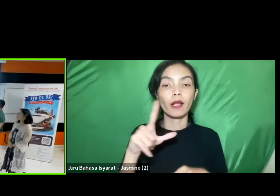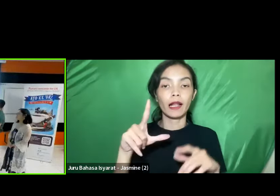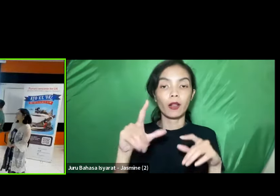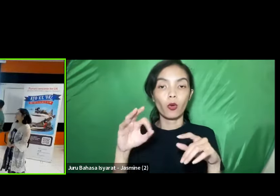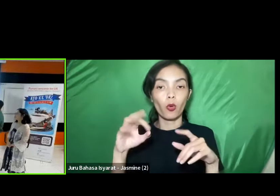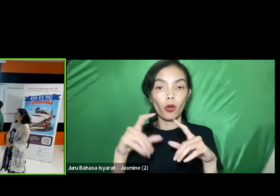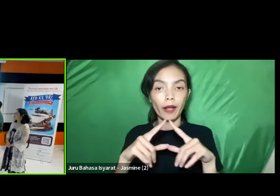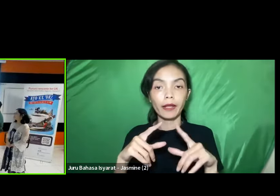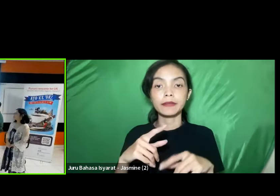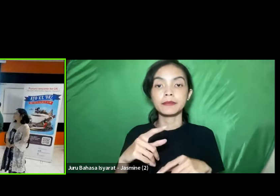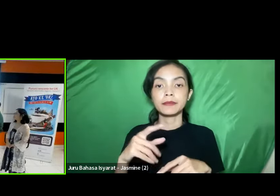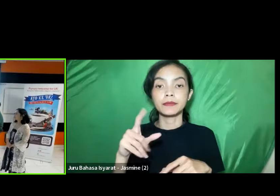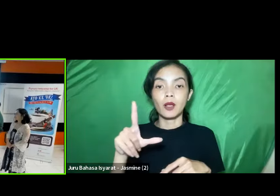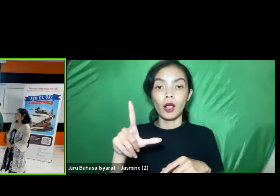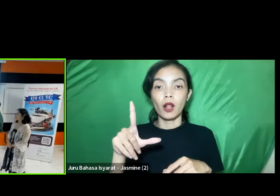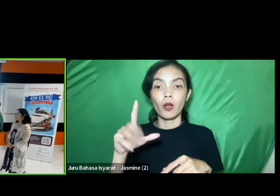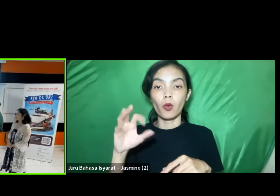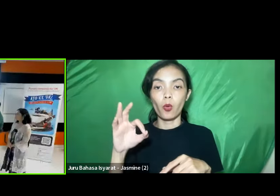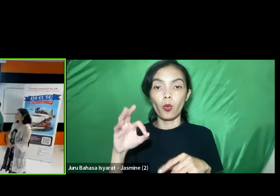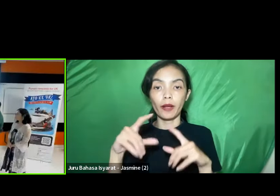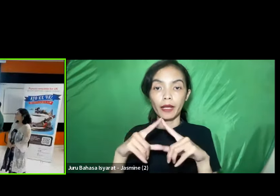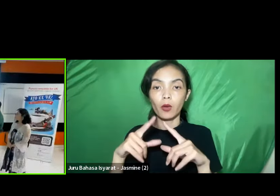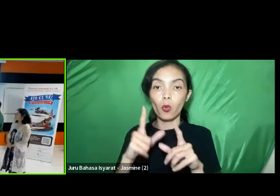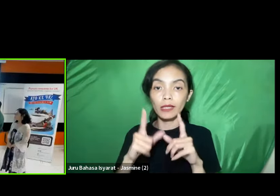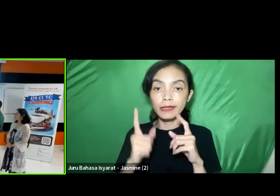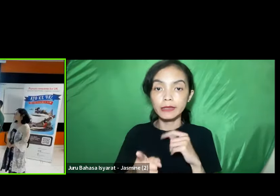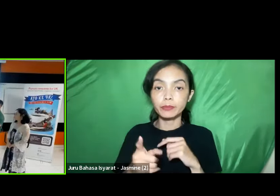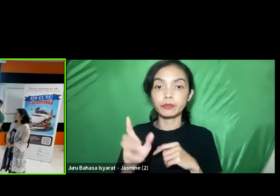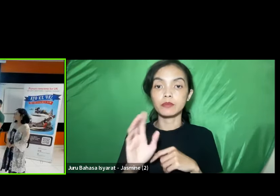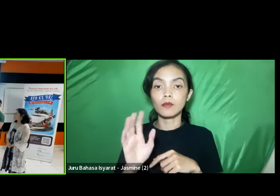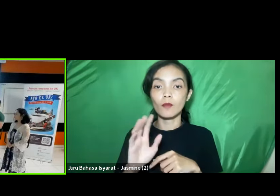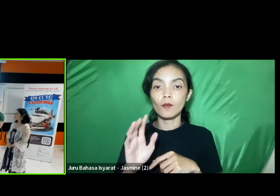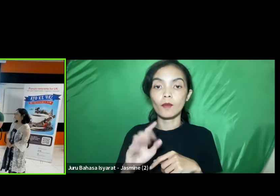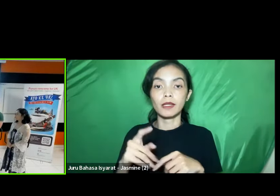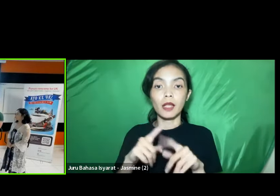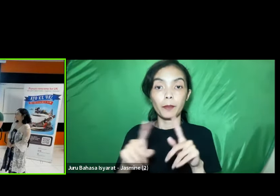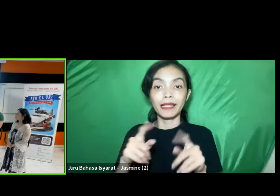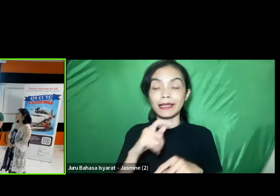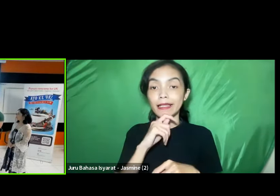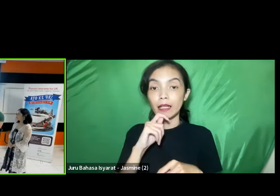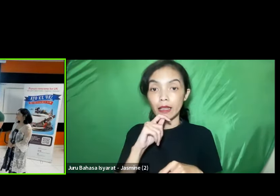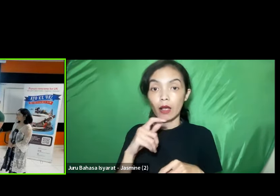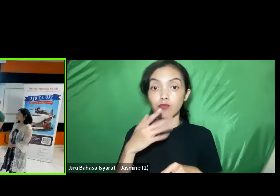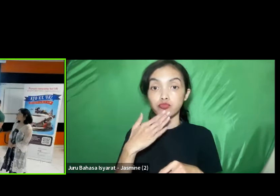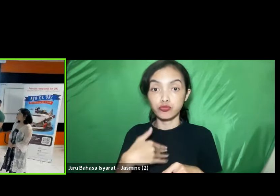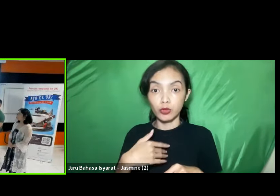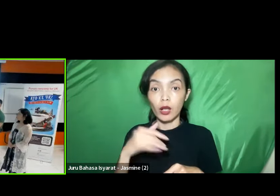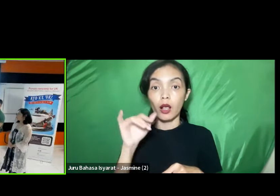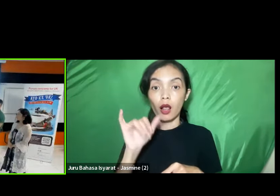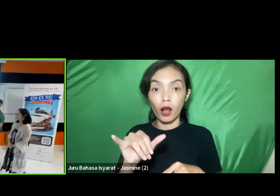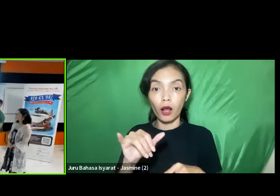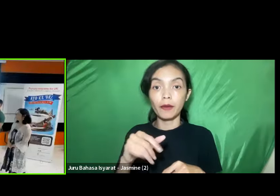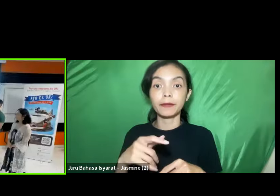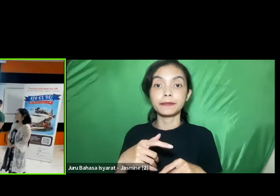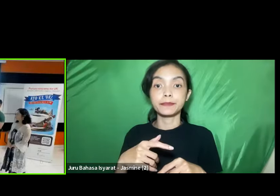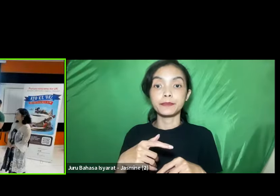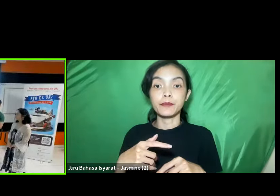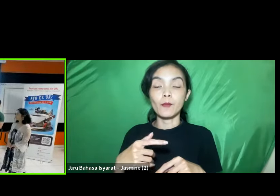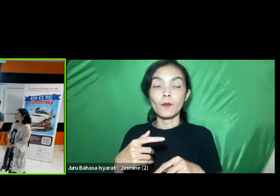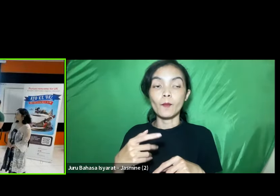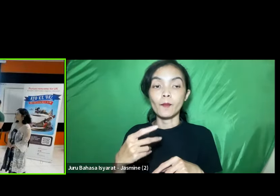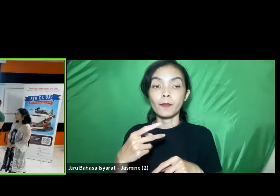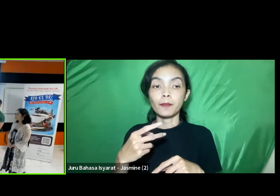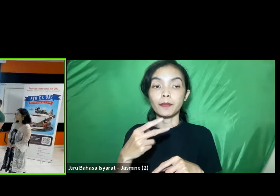loe itu kita tidak mewajibkan ya balik lagi ya tapi kalau misalkan Ternyata kalian memang sudah punya jadikan itu sebagai